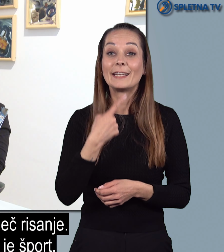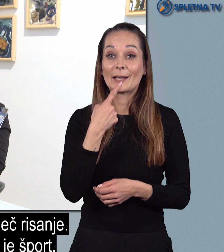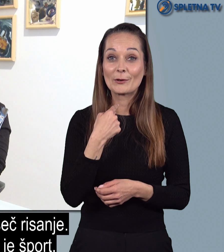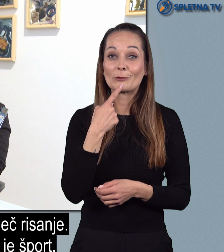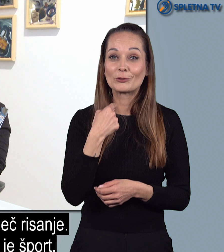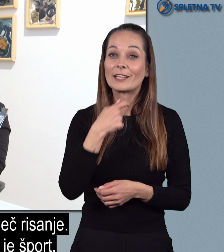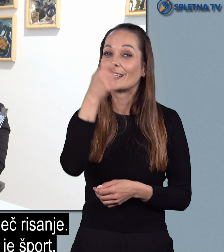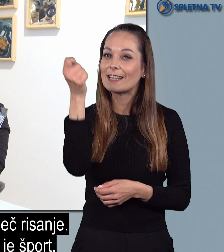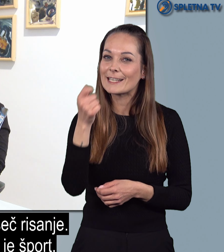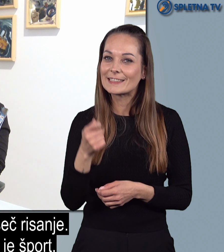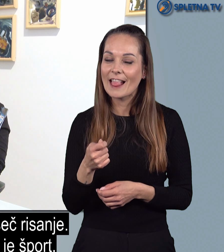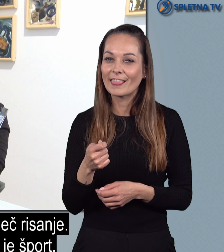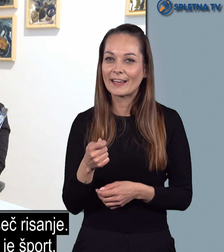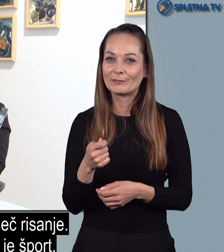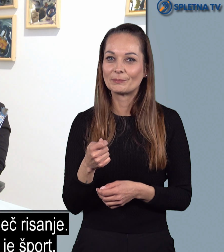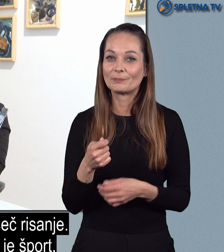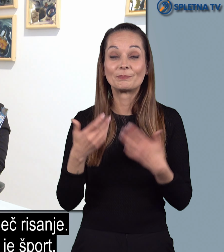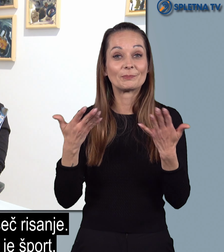Meni všeč riž,